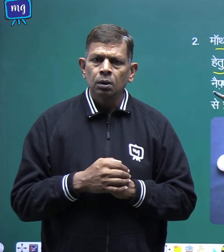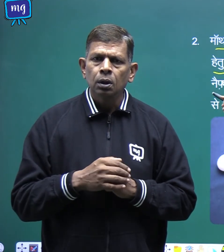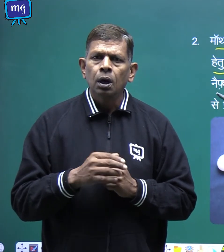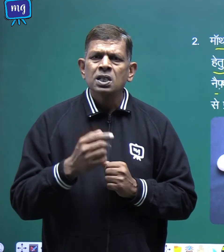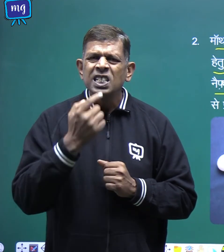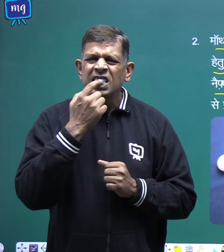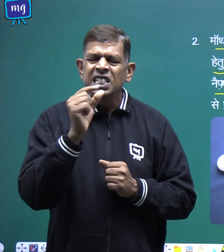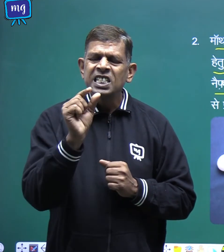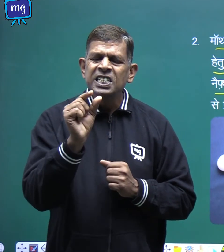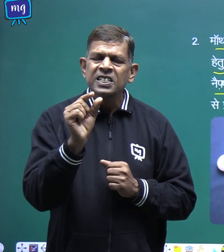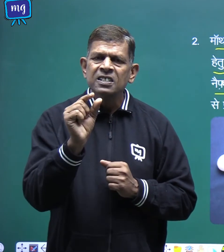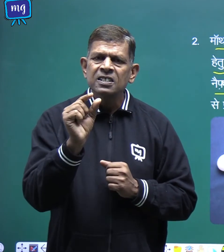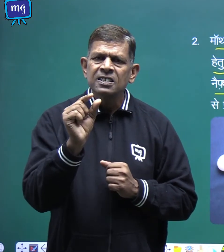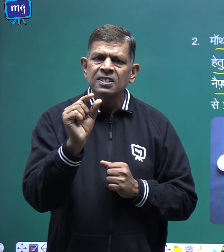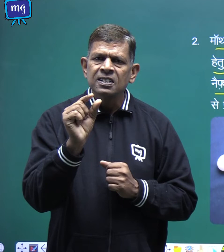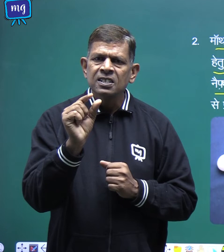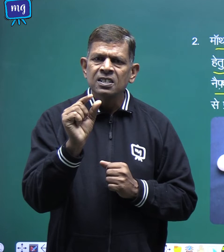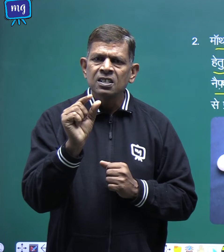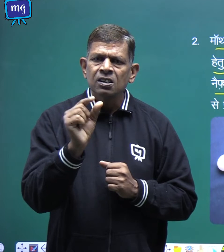नेफ्थलीन की गोलियां